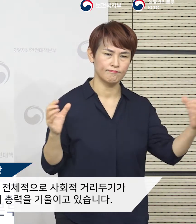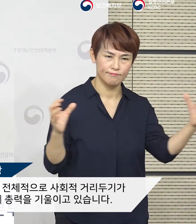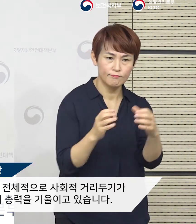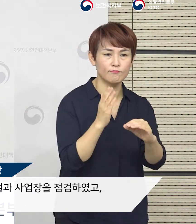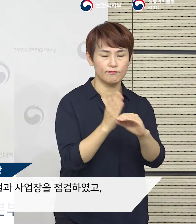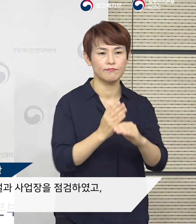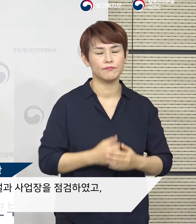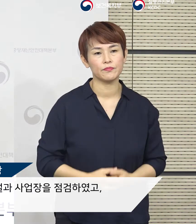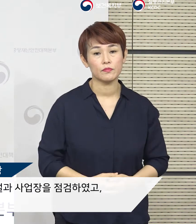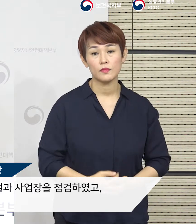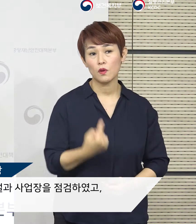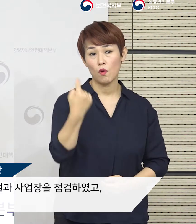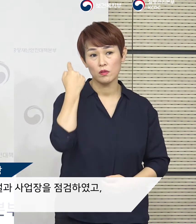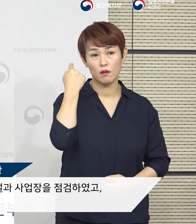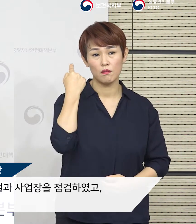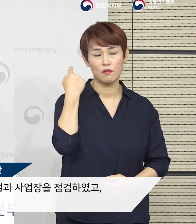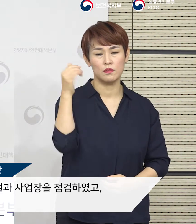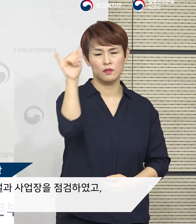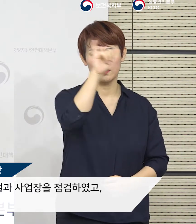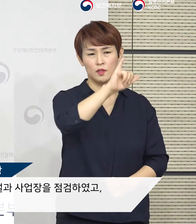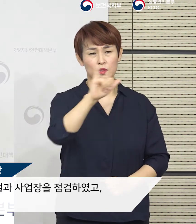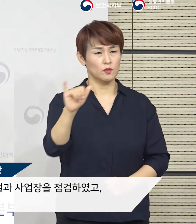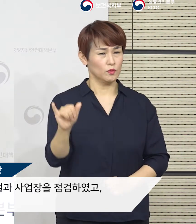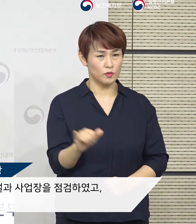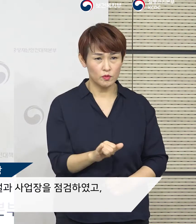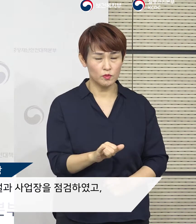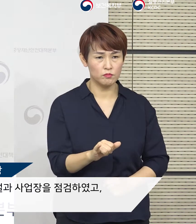있습니다. 어제는 전국적으로